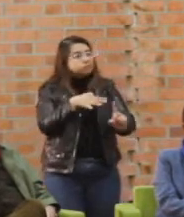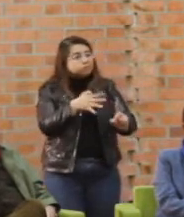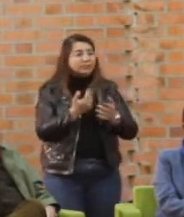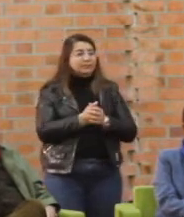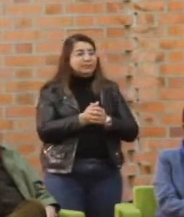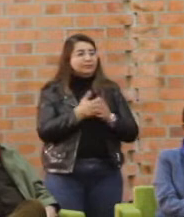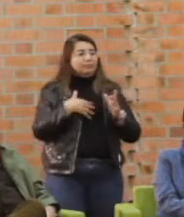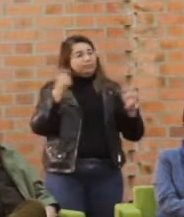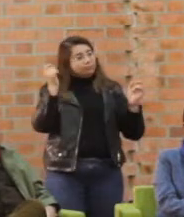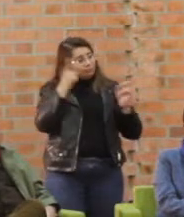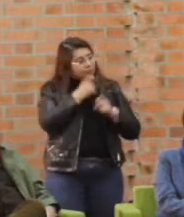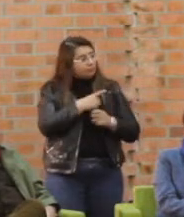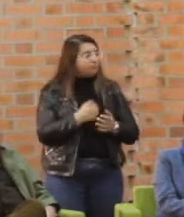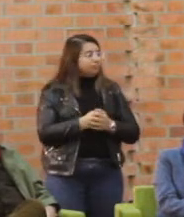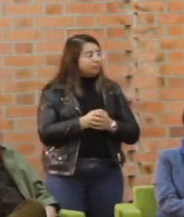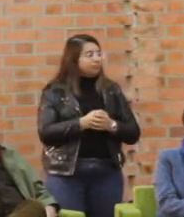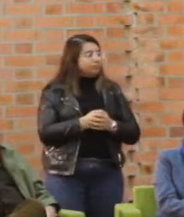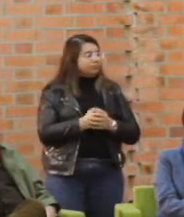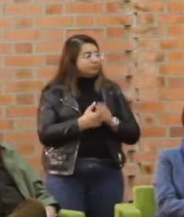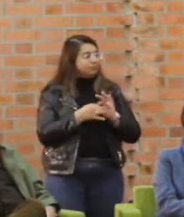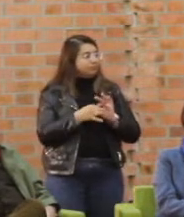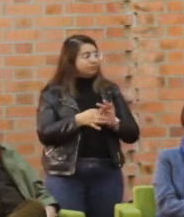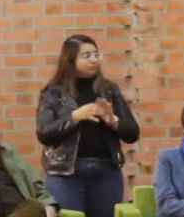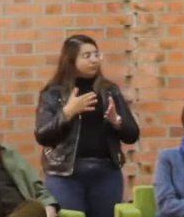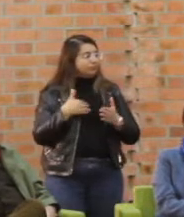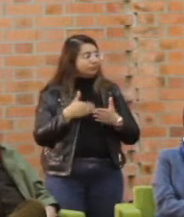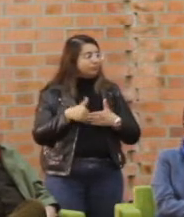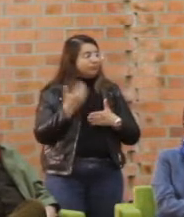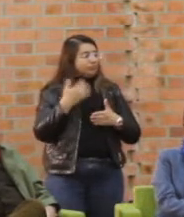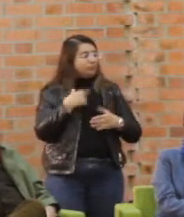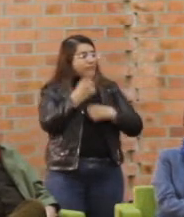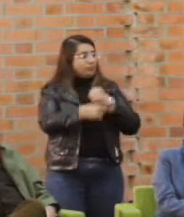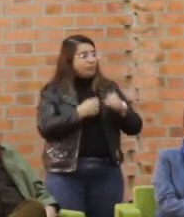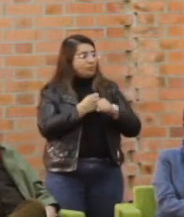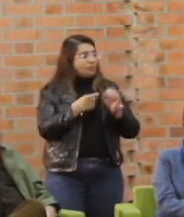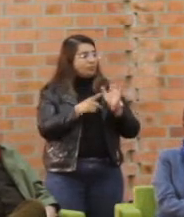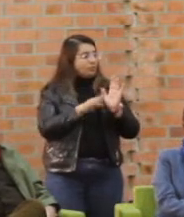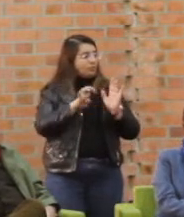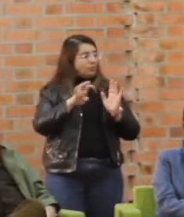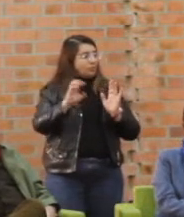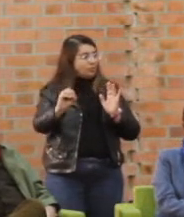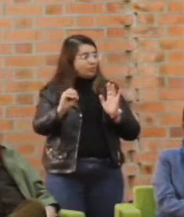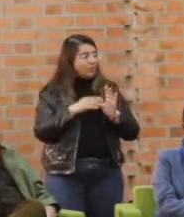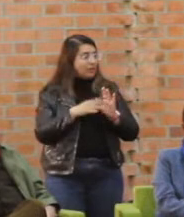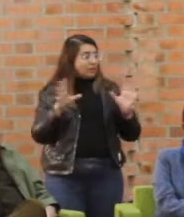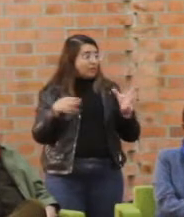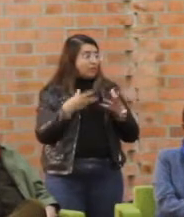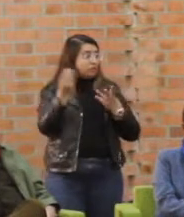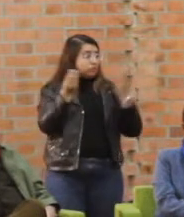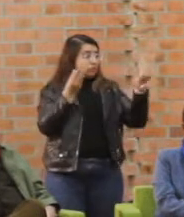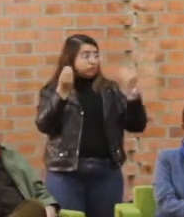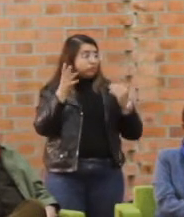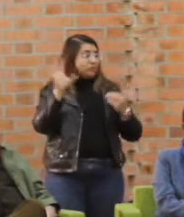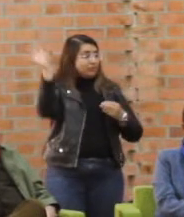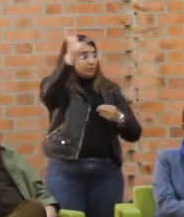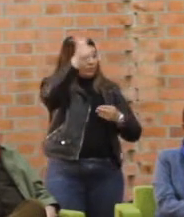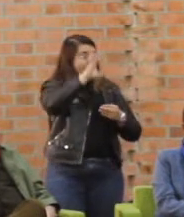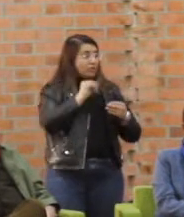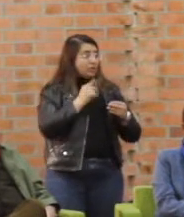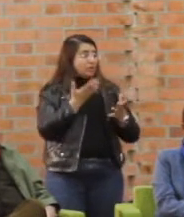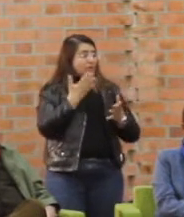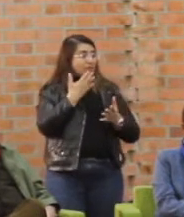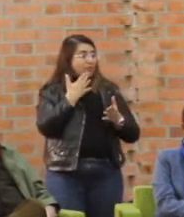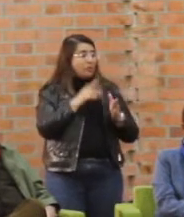sobre la eugenesia en el principio del siglo XX en algunos países finales del siglo XIX han sido lugares